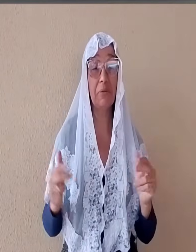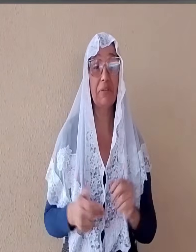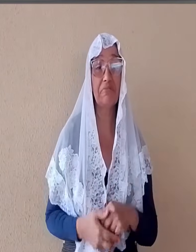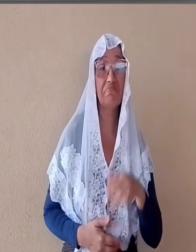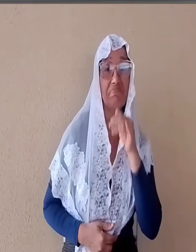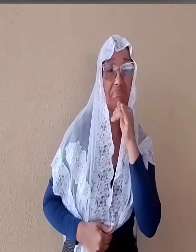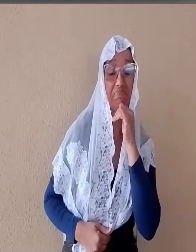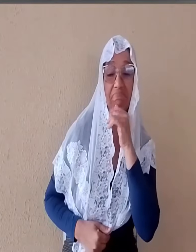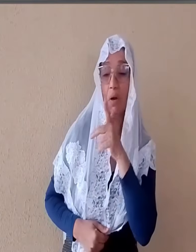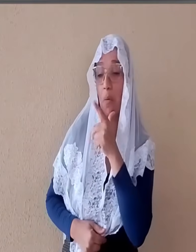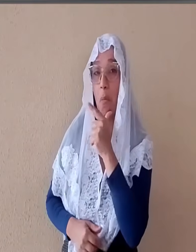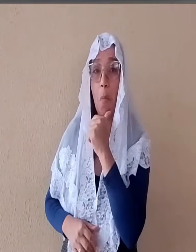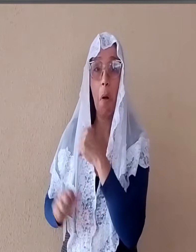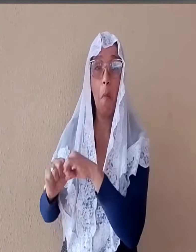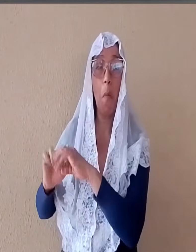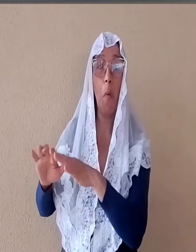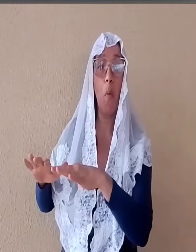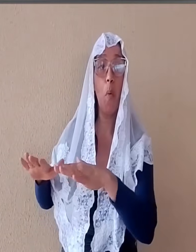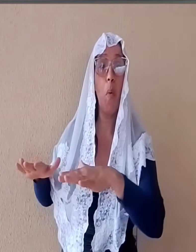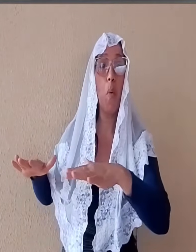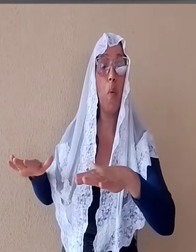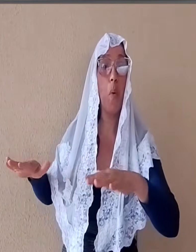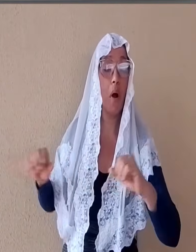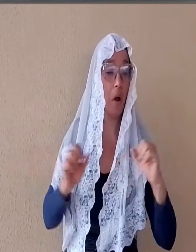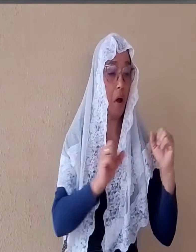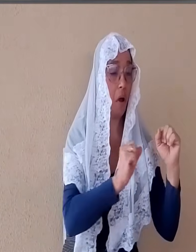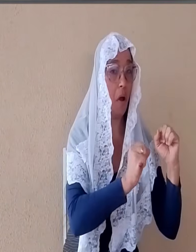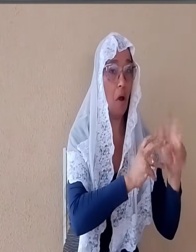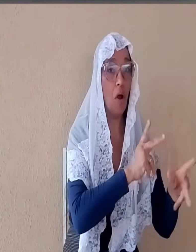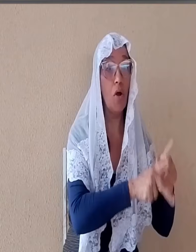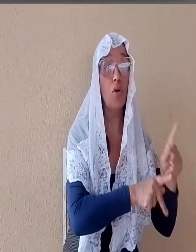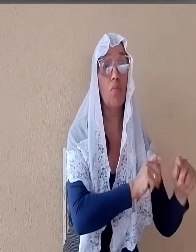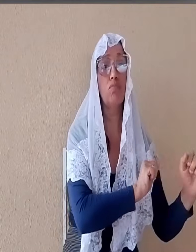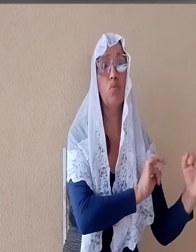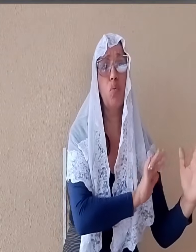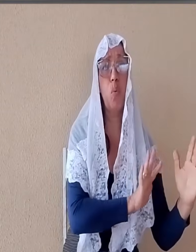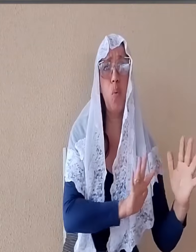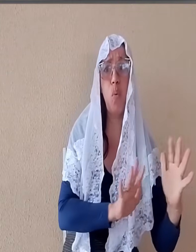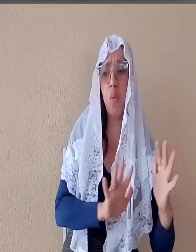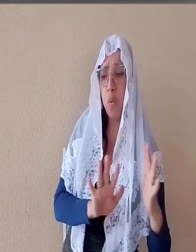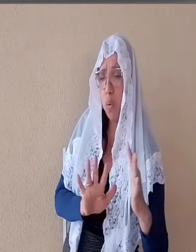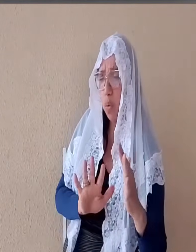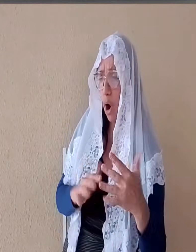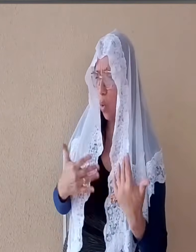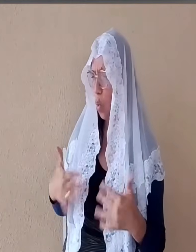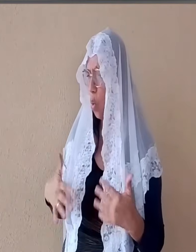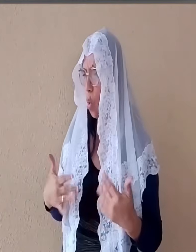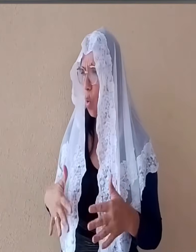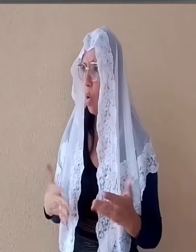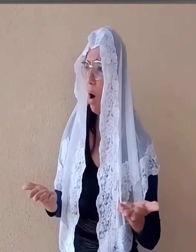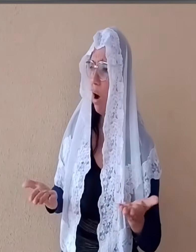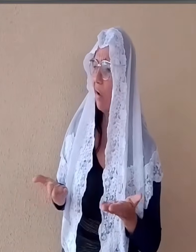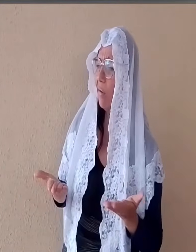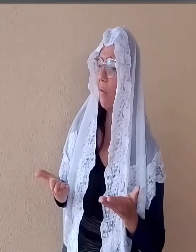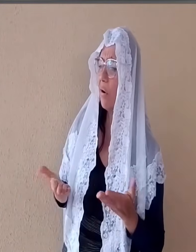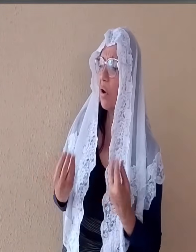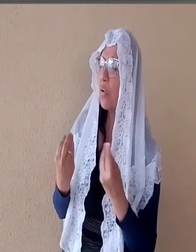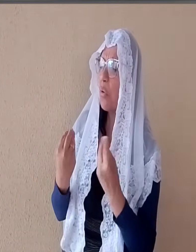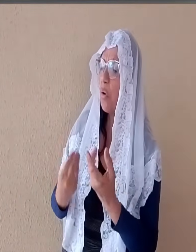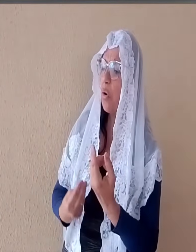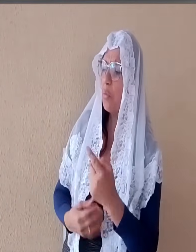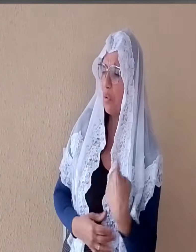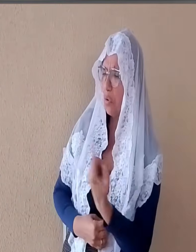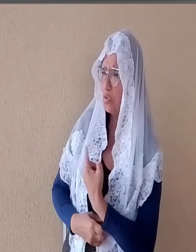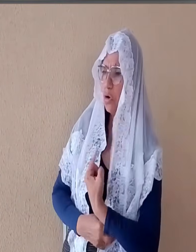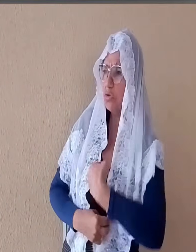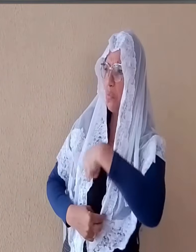de repente o povo começou a murmurar com Moisés. Ele falou: Moisés, por que nós tirou nós do Egito?